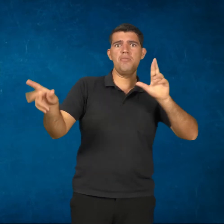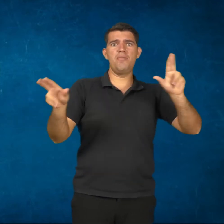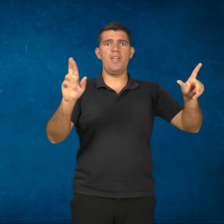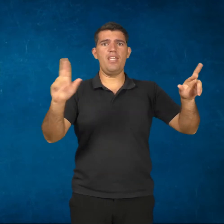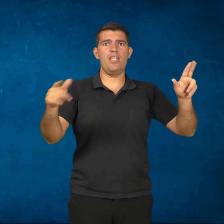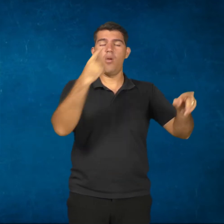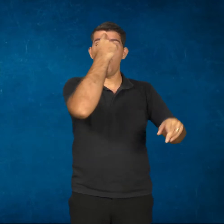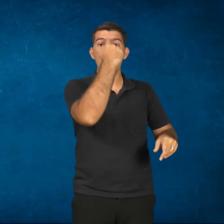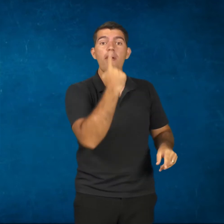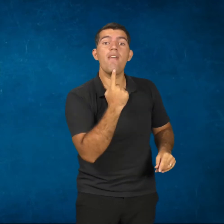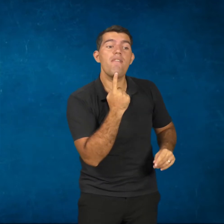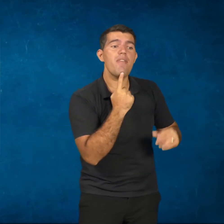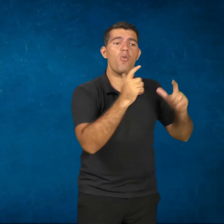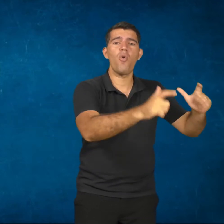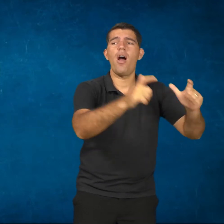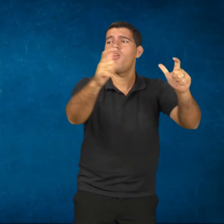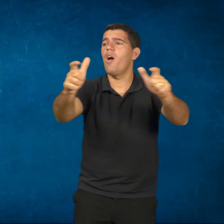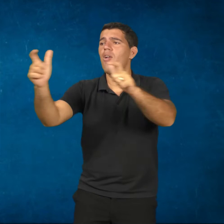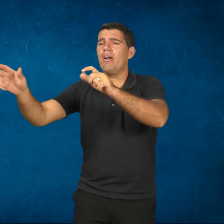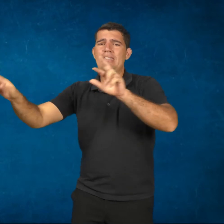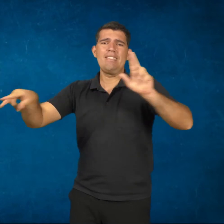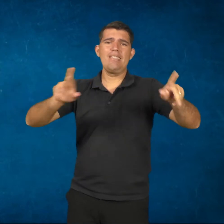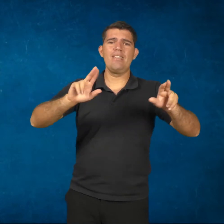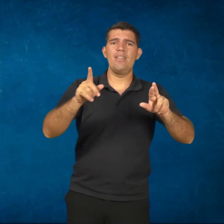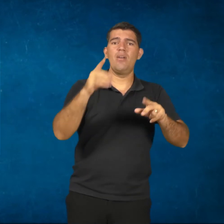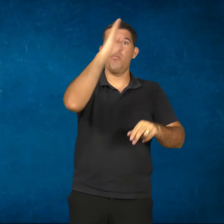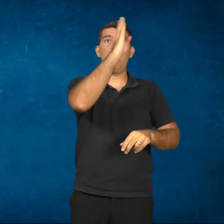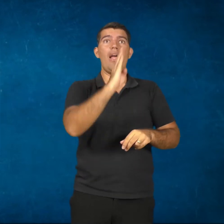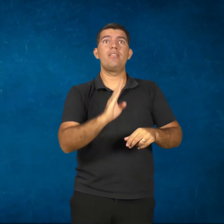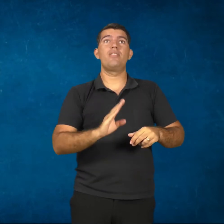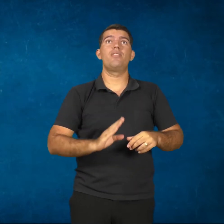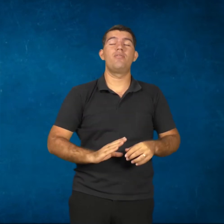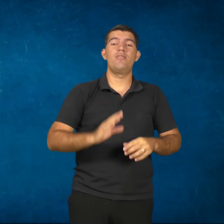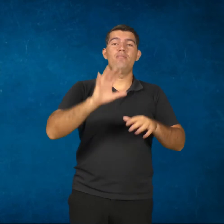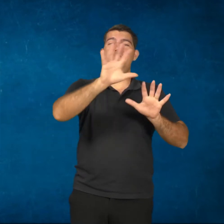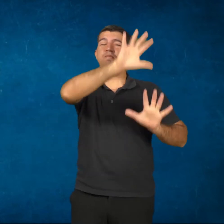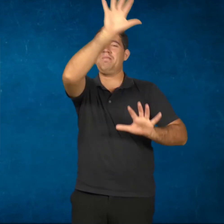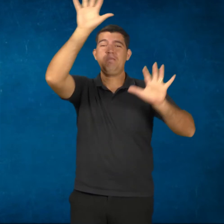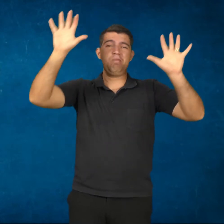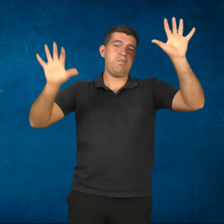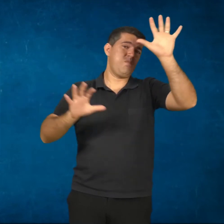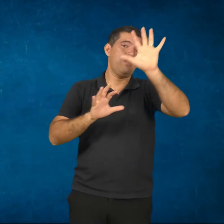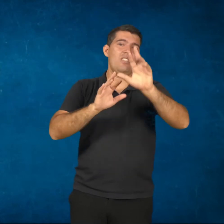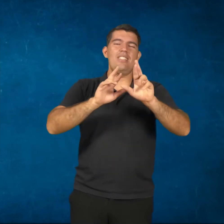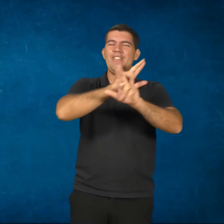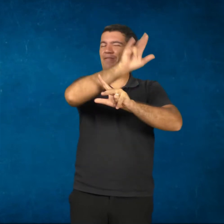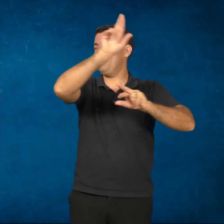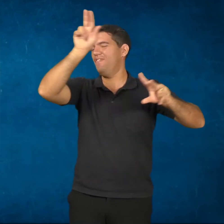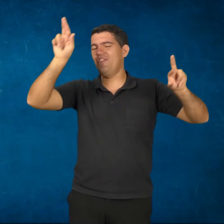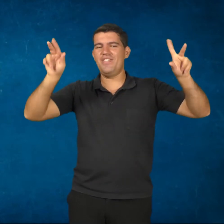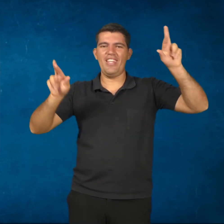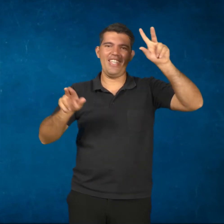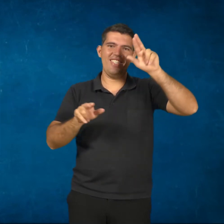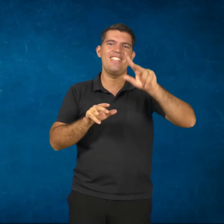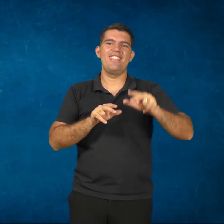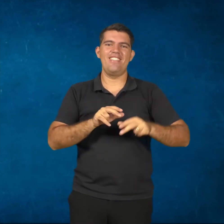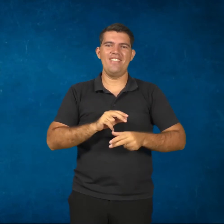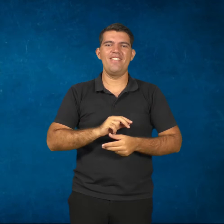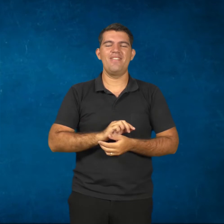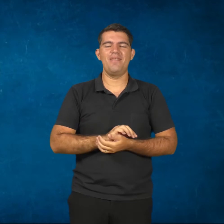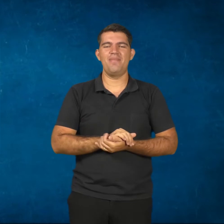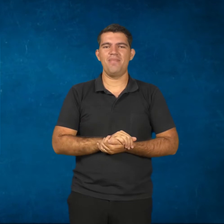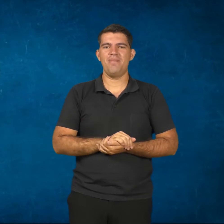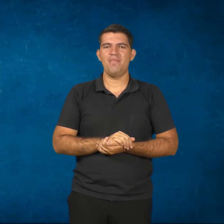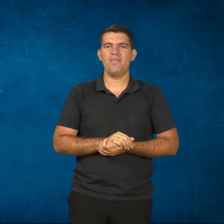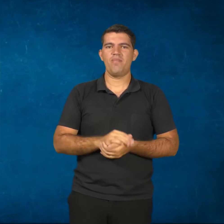de cada região, num país tão díspare e tão heterogêneo como é o Brasil.